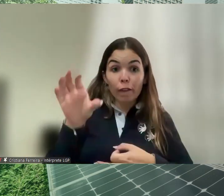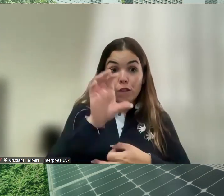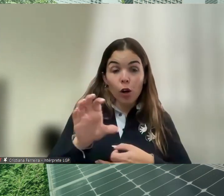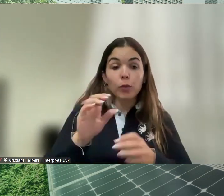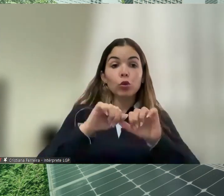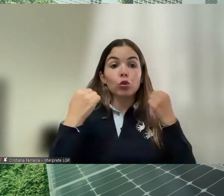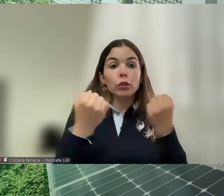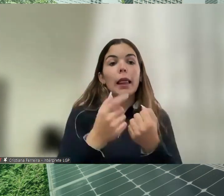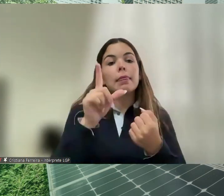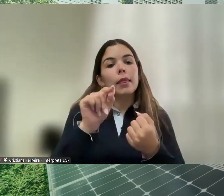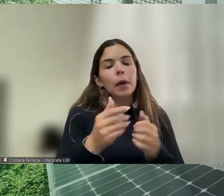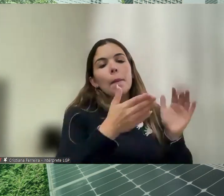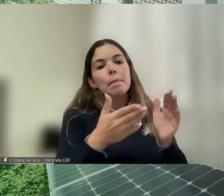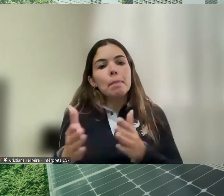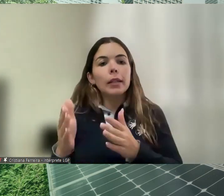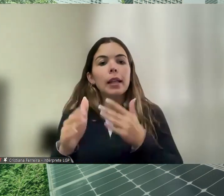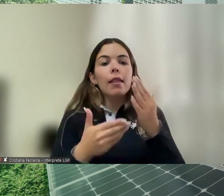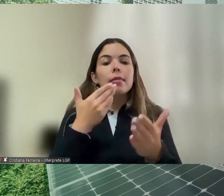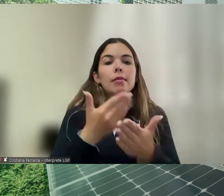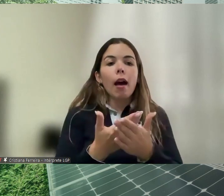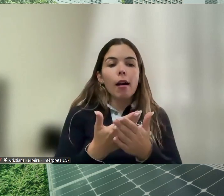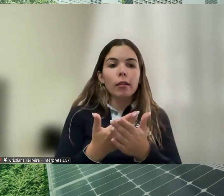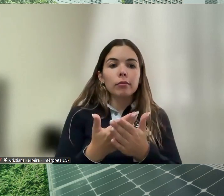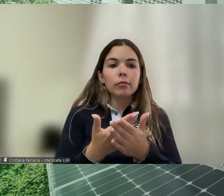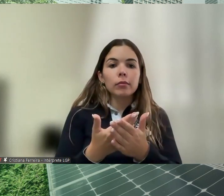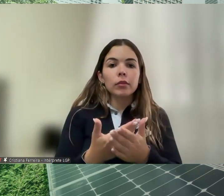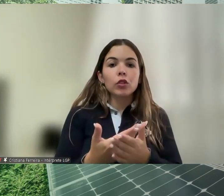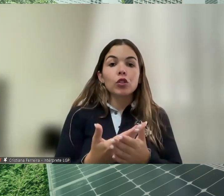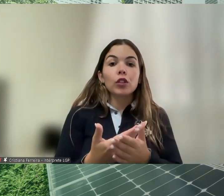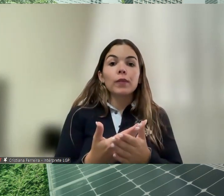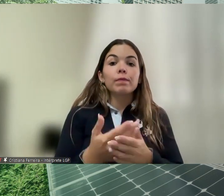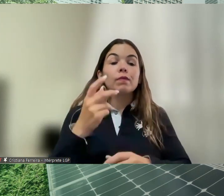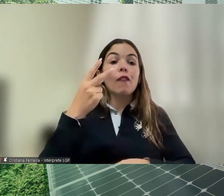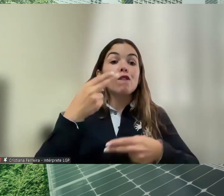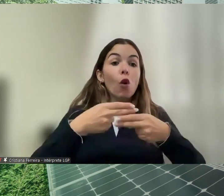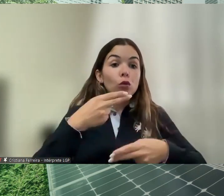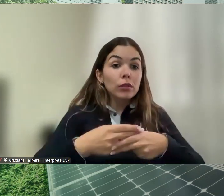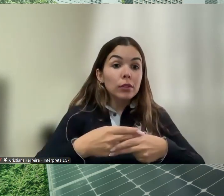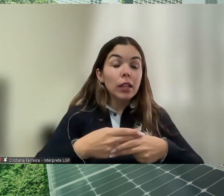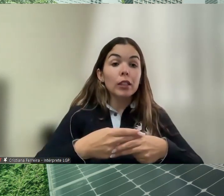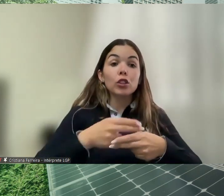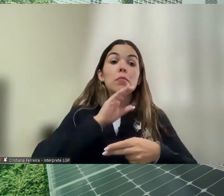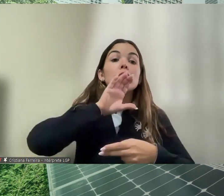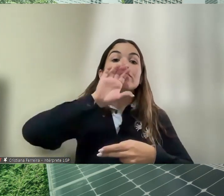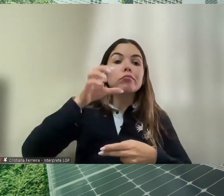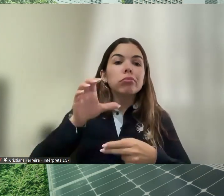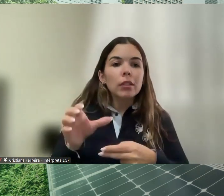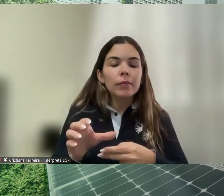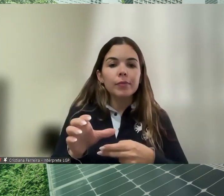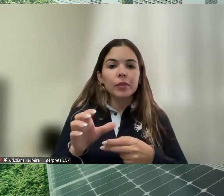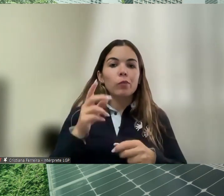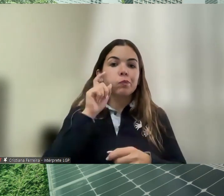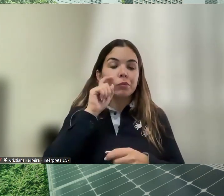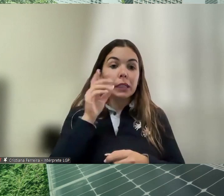também uma parte que garantia que respeitávamos as fronteiras planetárias, mais a nível ambiental. Todos